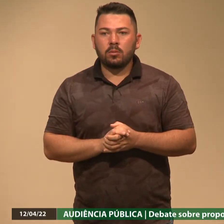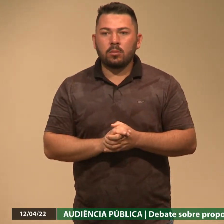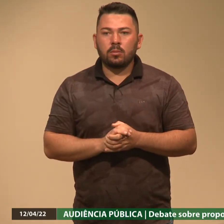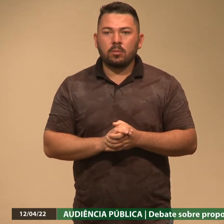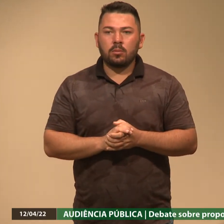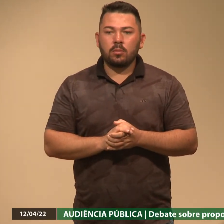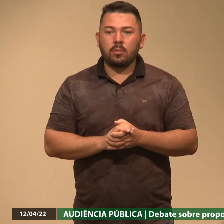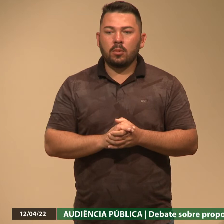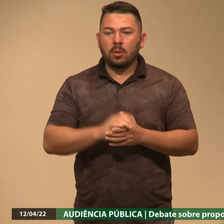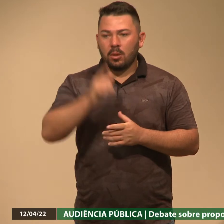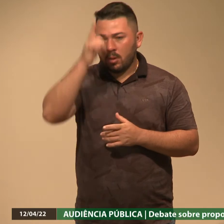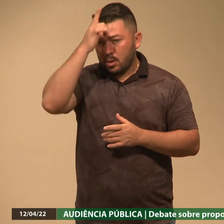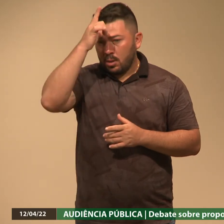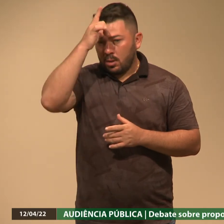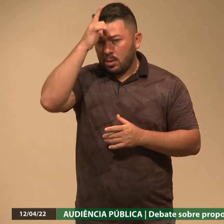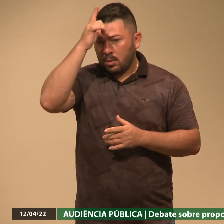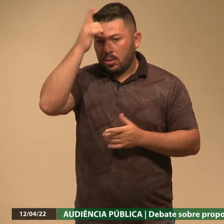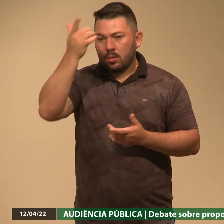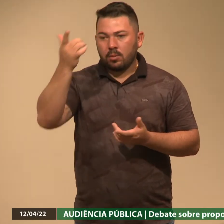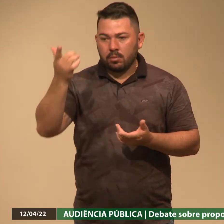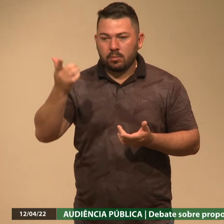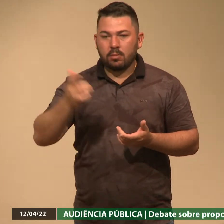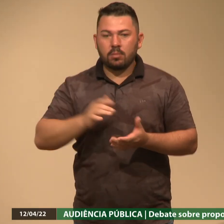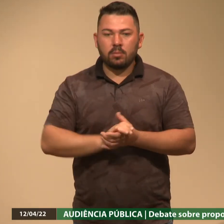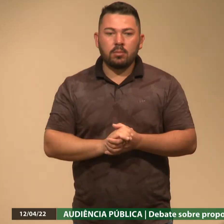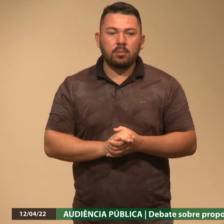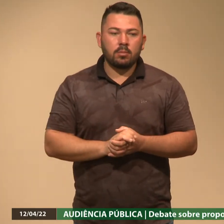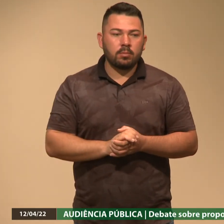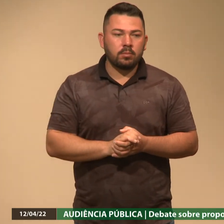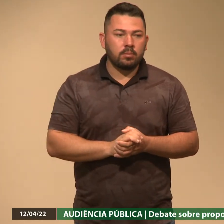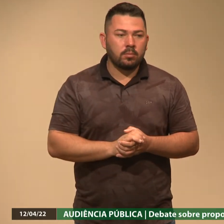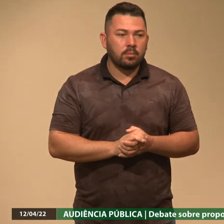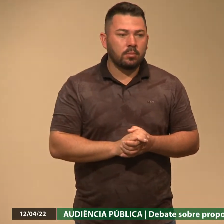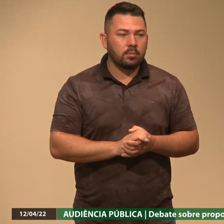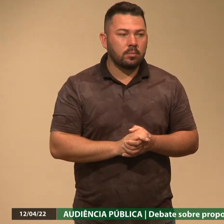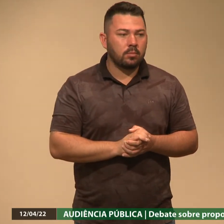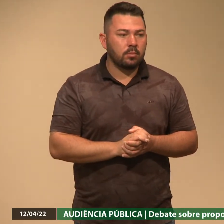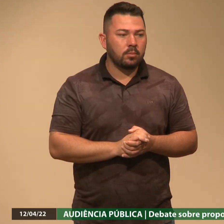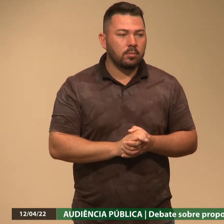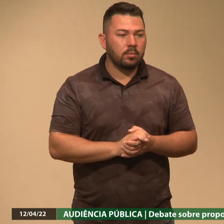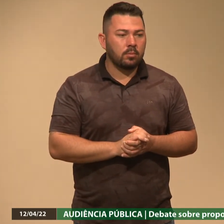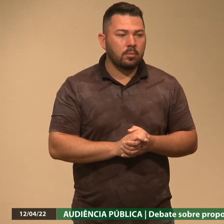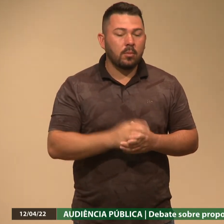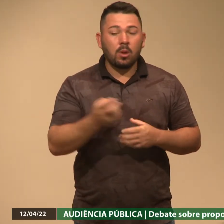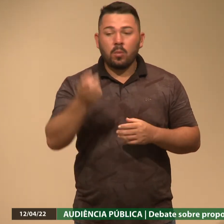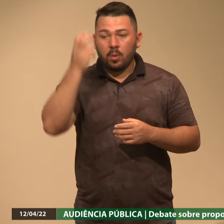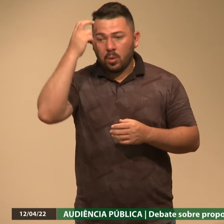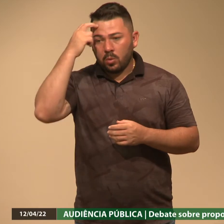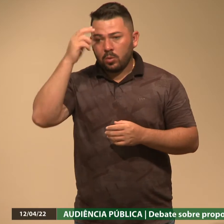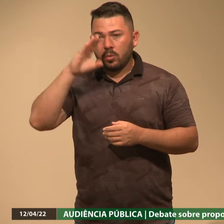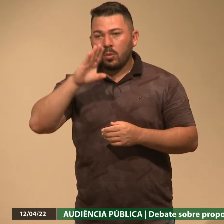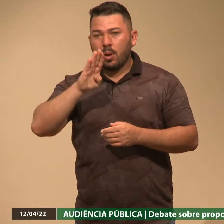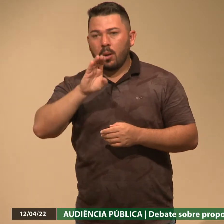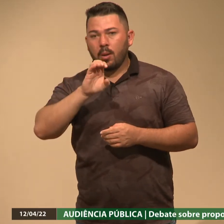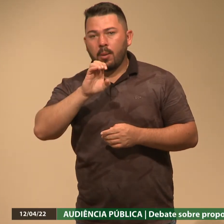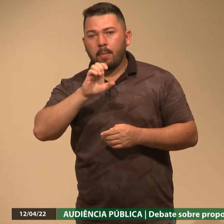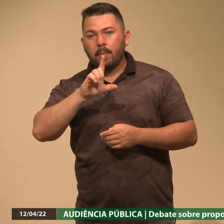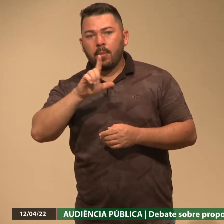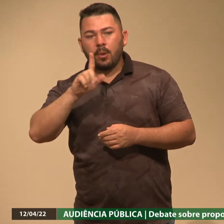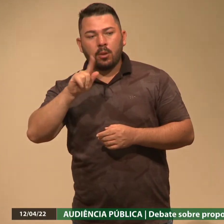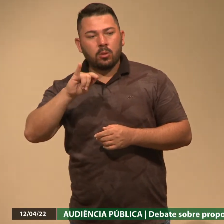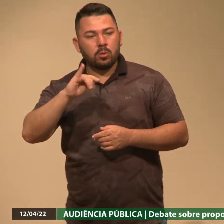germânio não é na verdade eu descobri pesquisando que é uma uma cultura belga começou na Bélgica